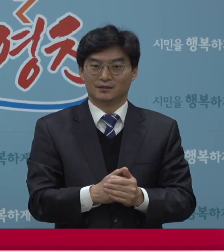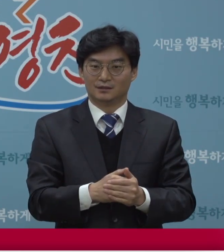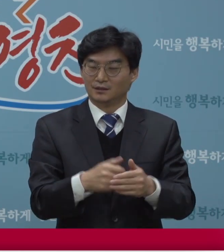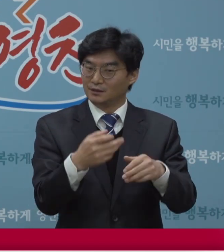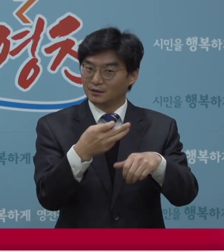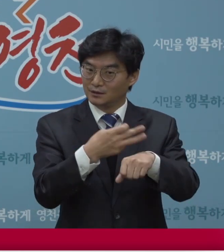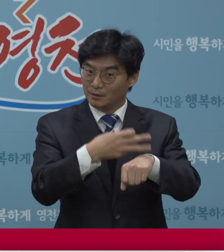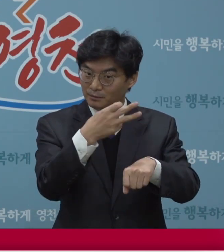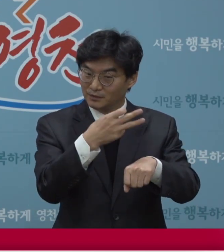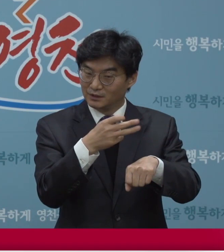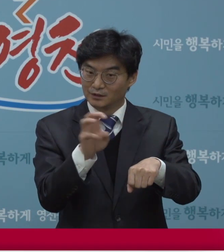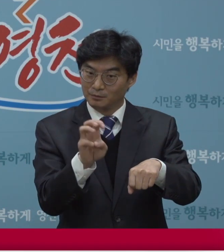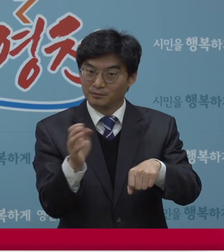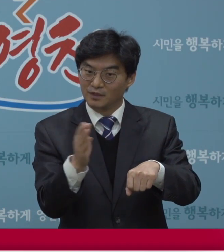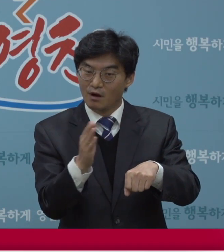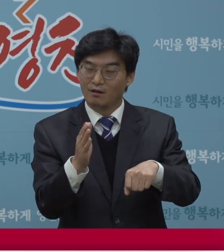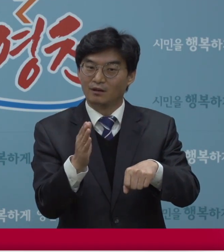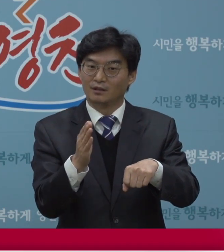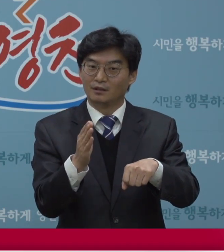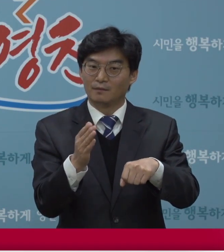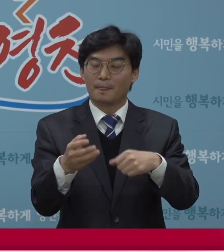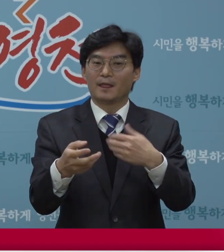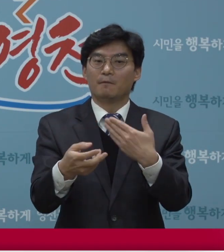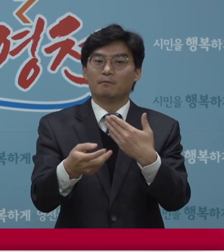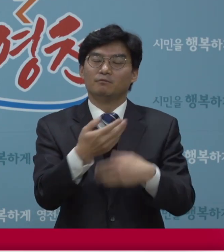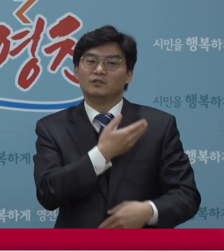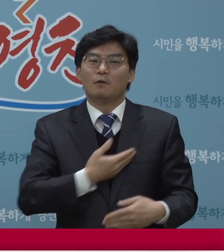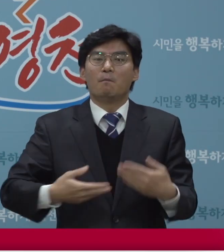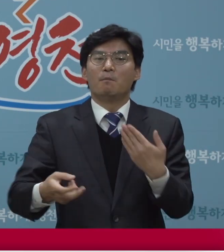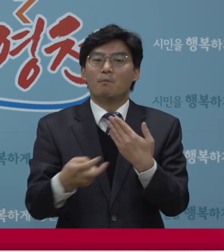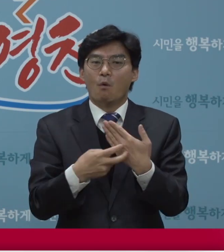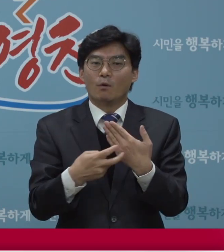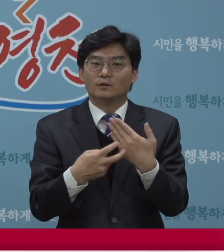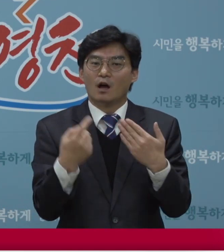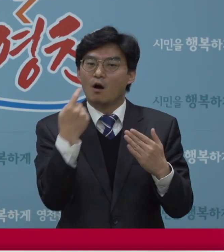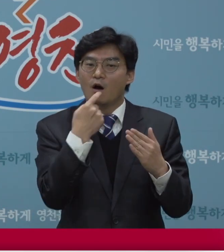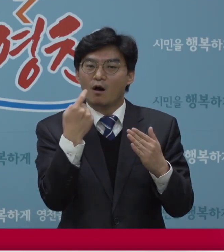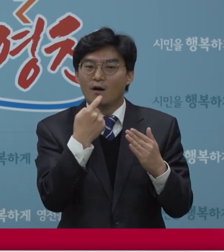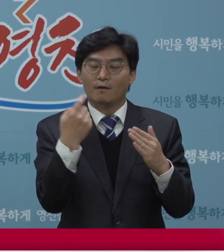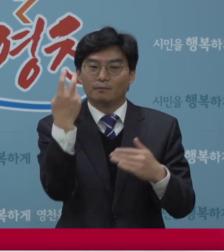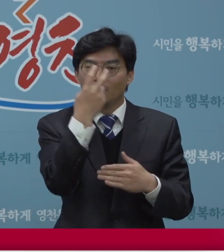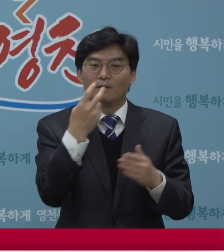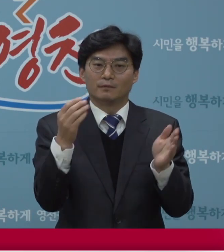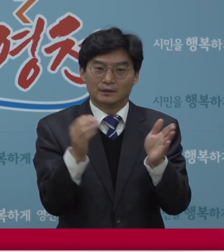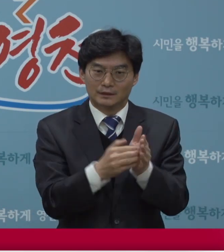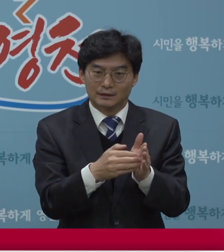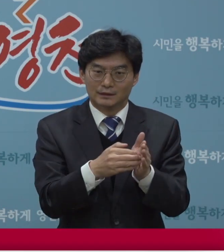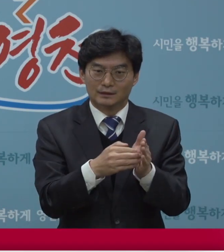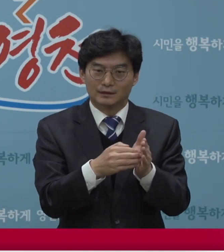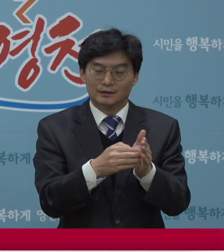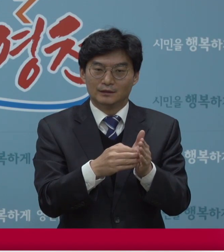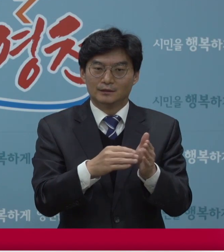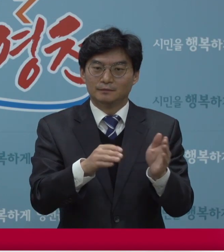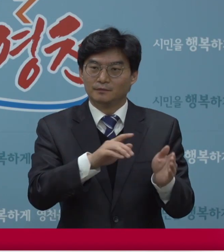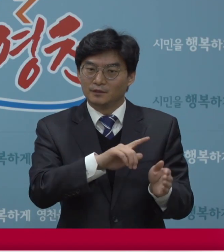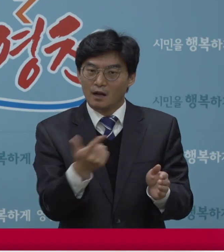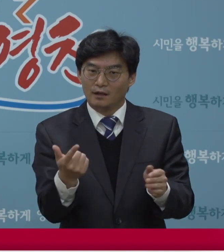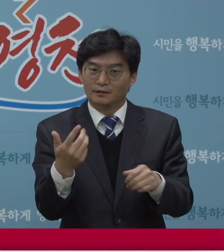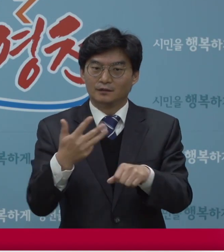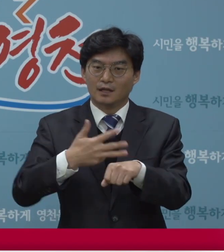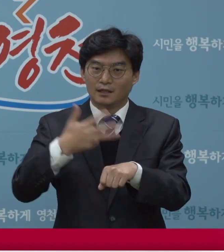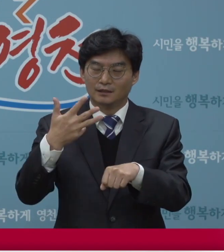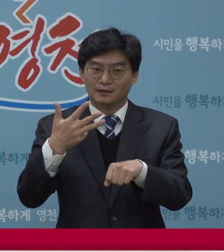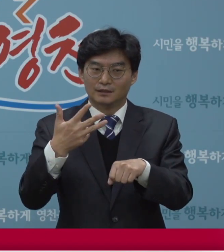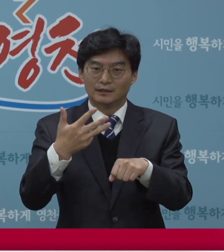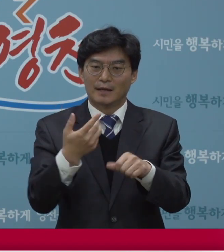13시 30분경 보건소 선별진료소에서 검체하여 20시경 양성 판정을 받은